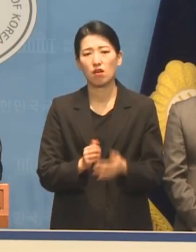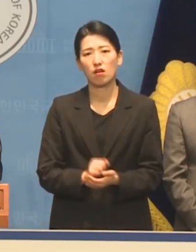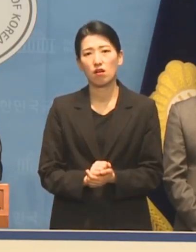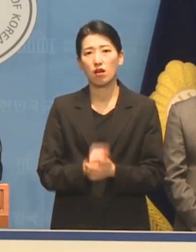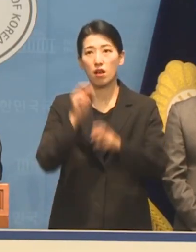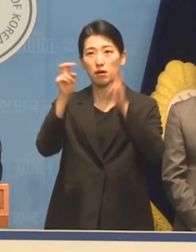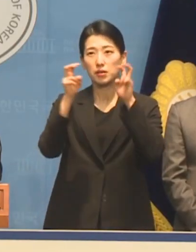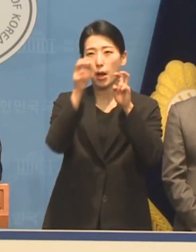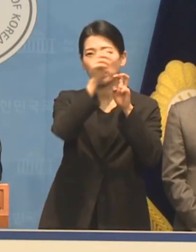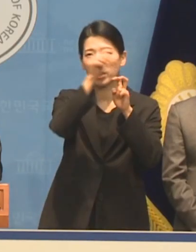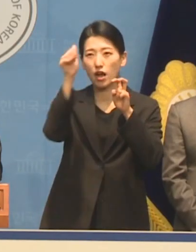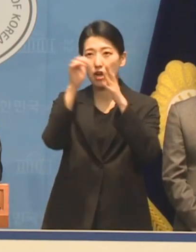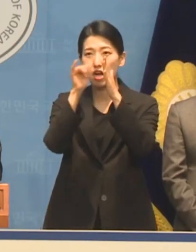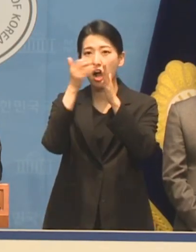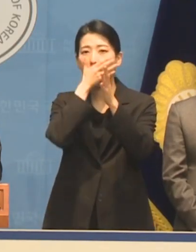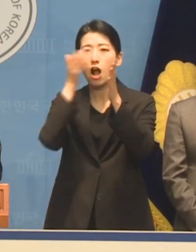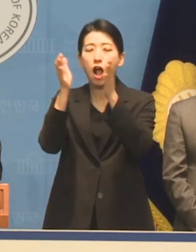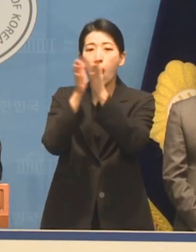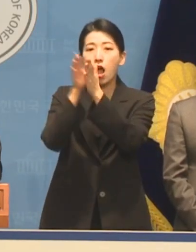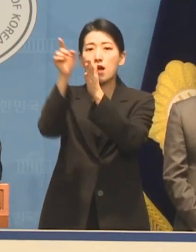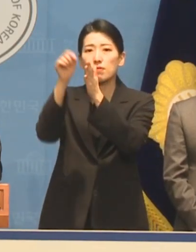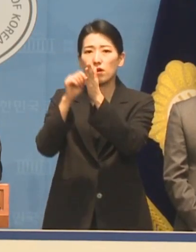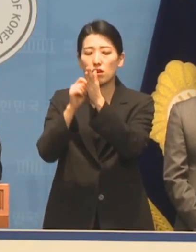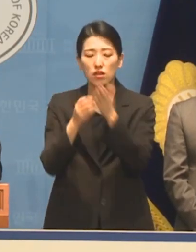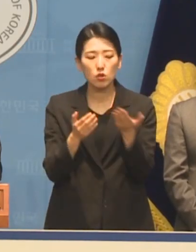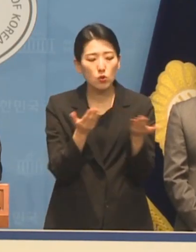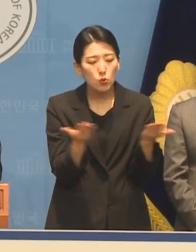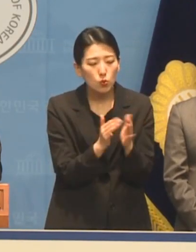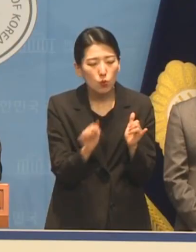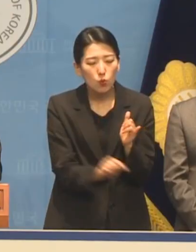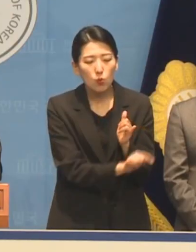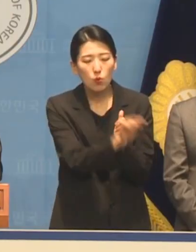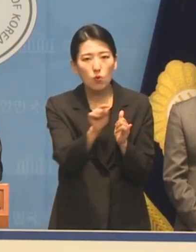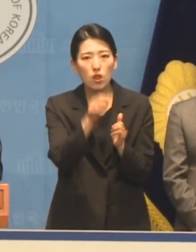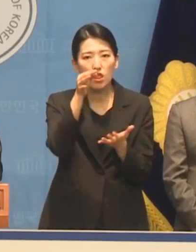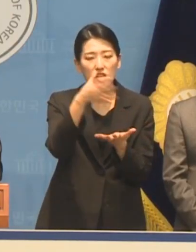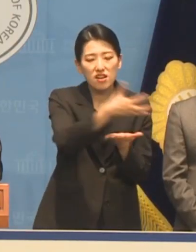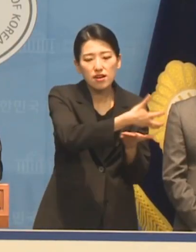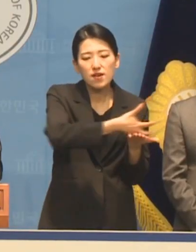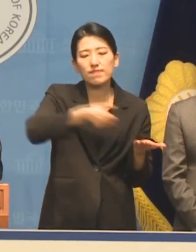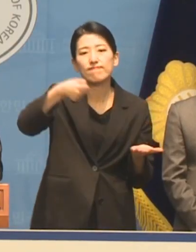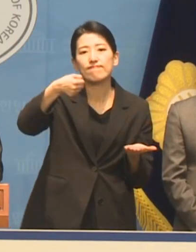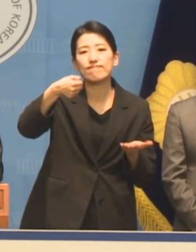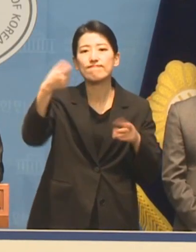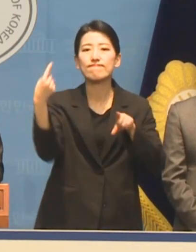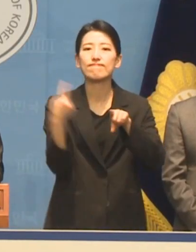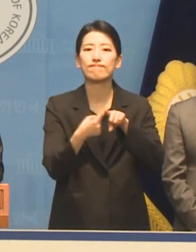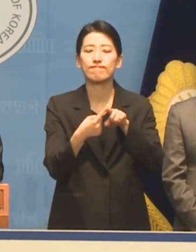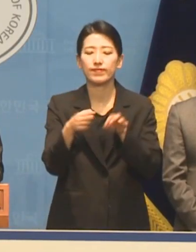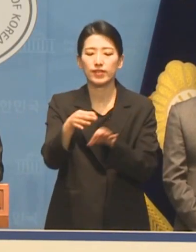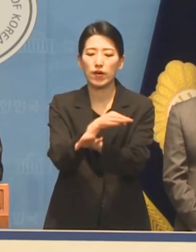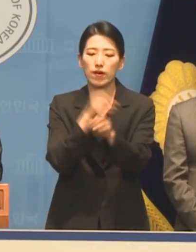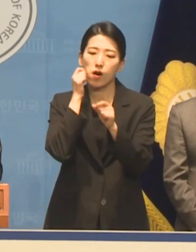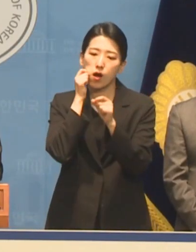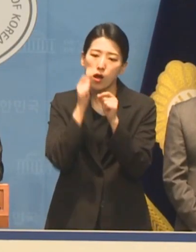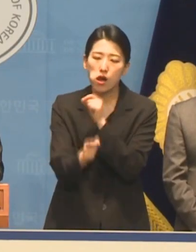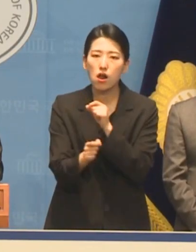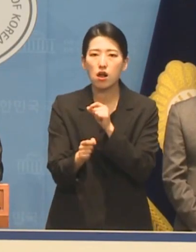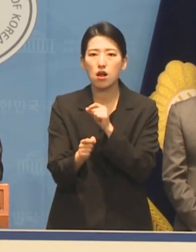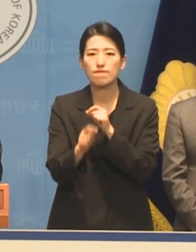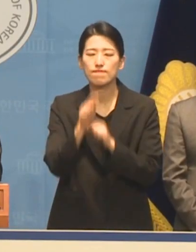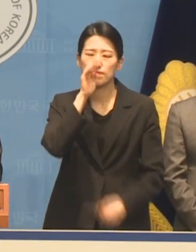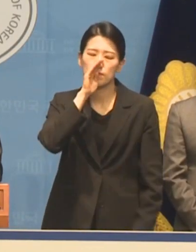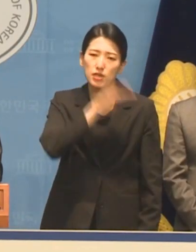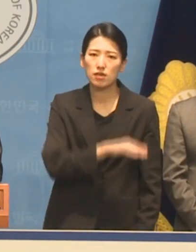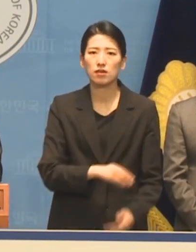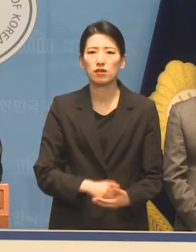그 그룹의 회장 일가가 노동의 대가와 기업의 재산을 가로챈 최악의 경제 사기 사건입니다.